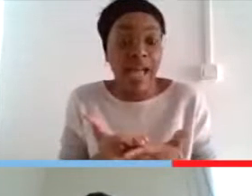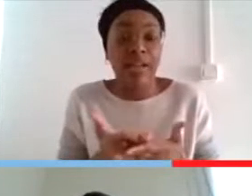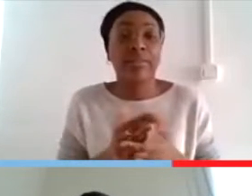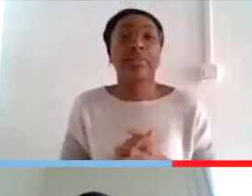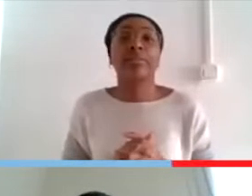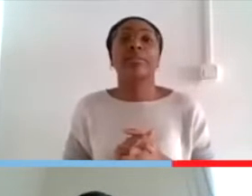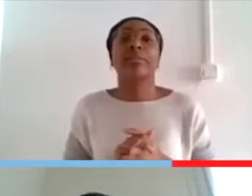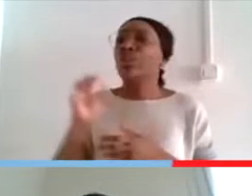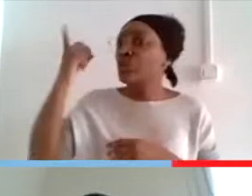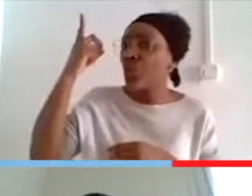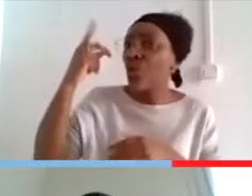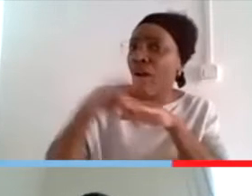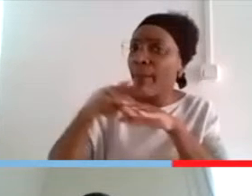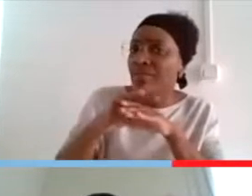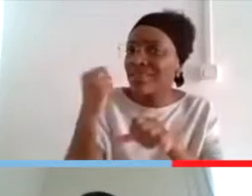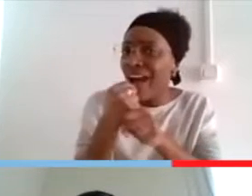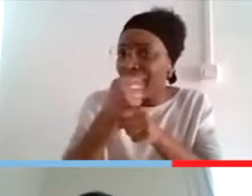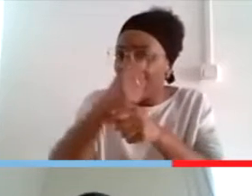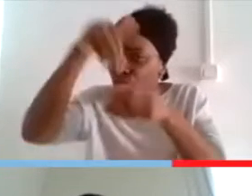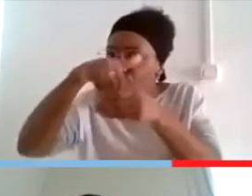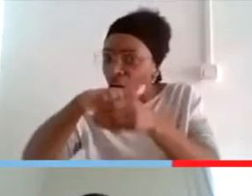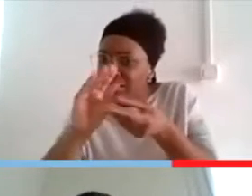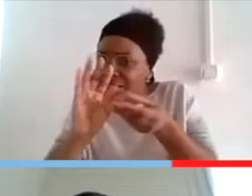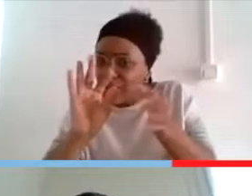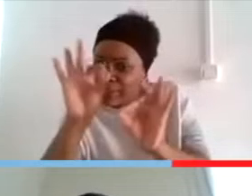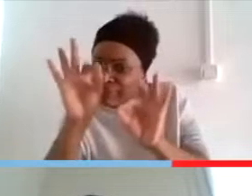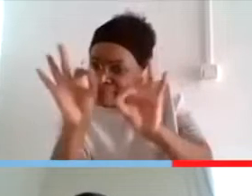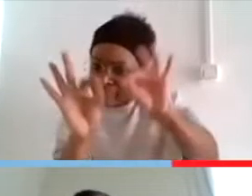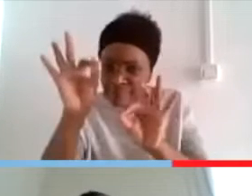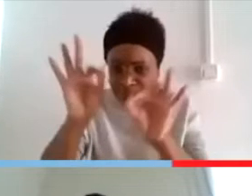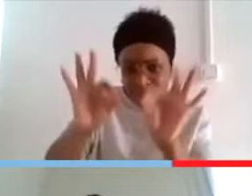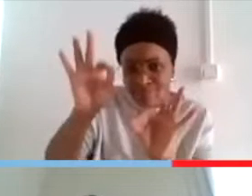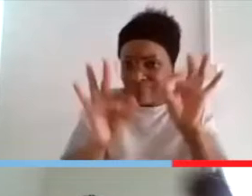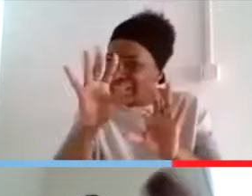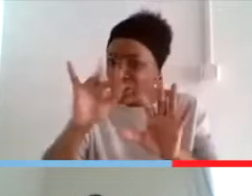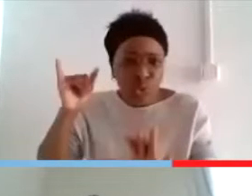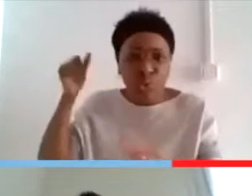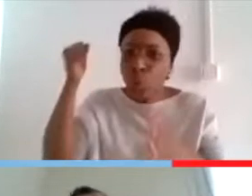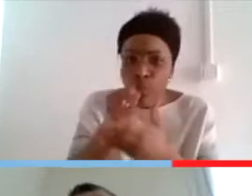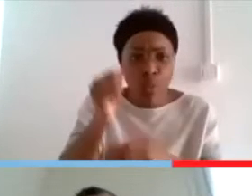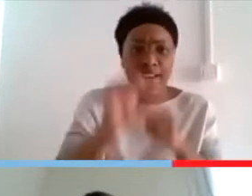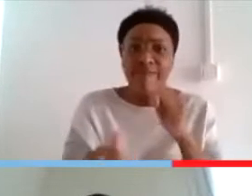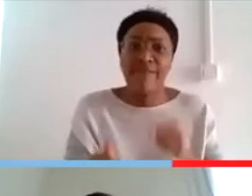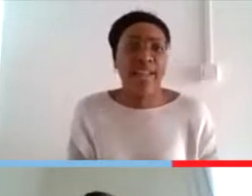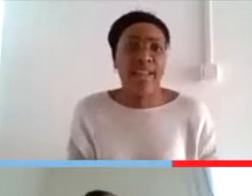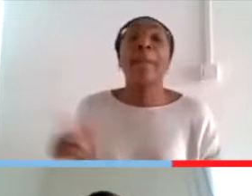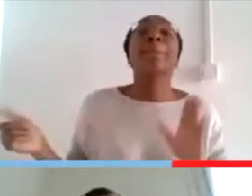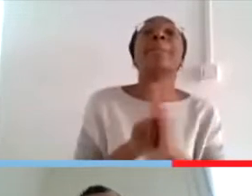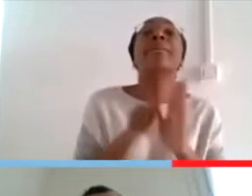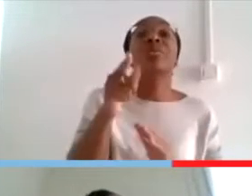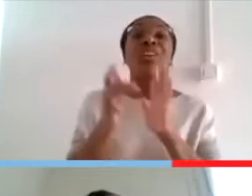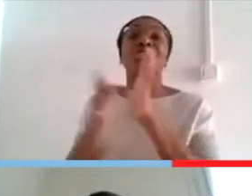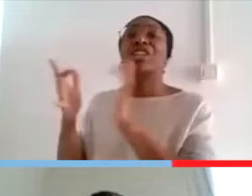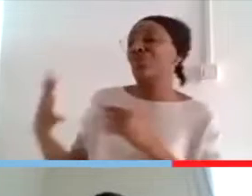il l'amène à la perfection. Ce que Dieu a commencé dans ta vie le jour où tu as donné ta vie à Christ, Dieu va